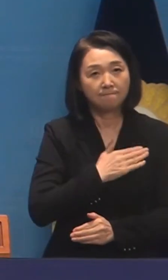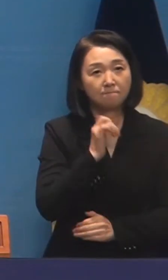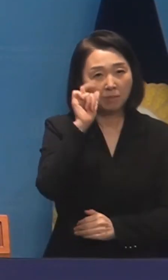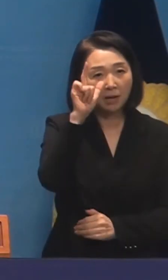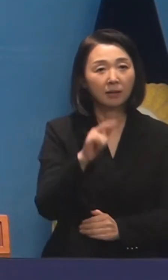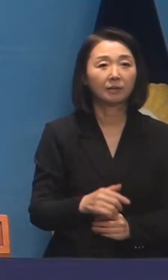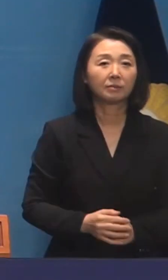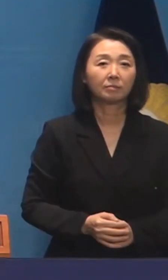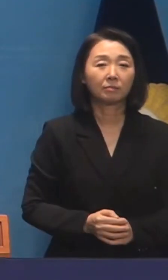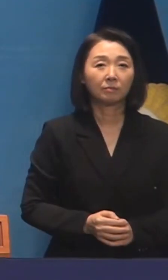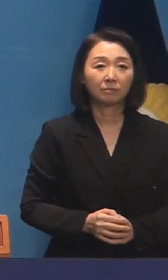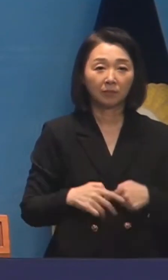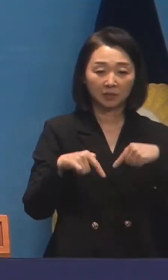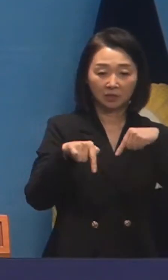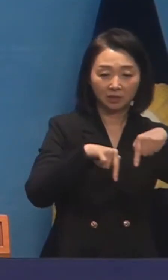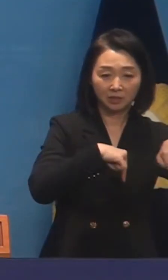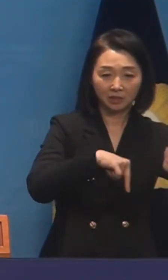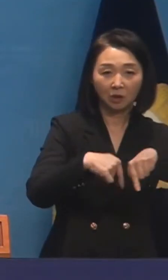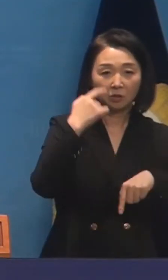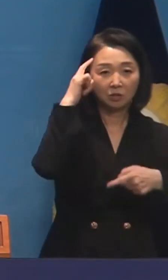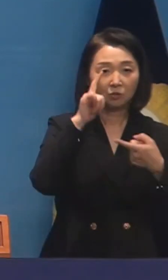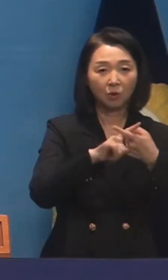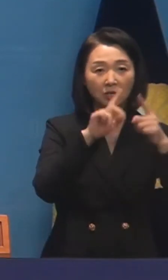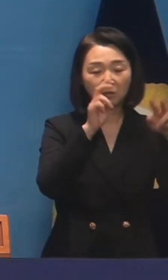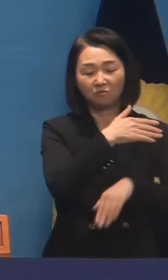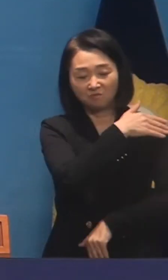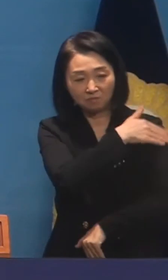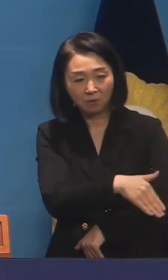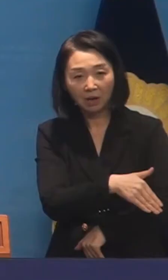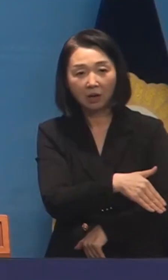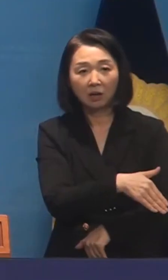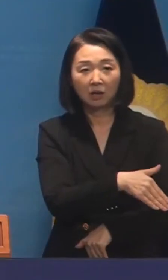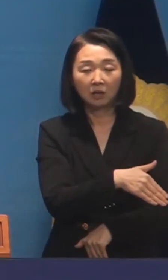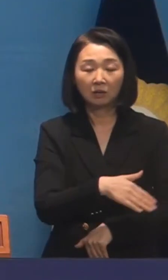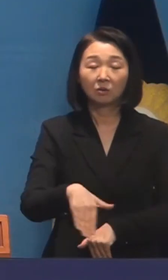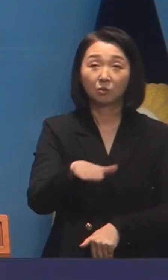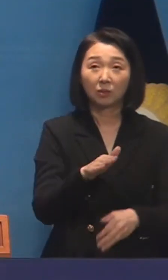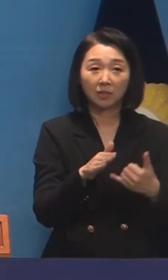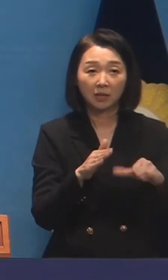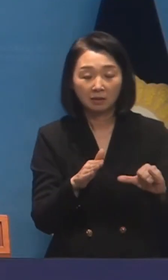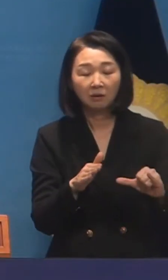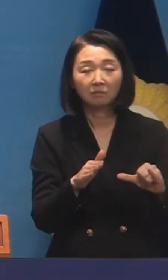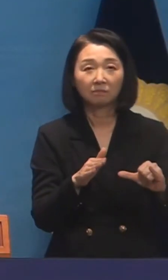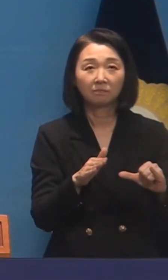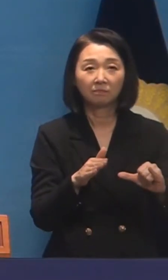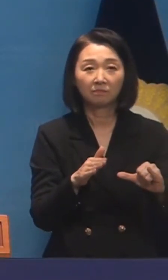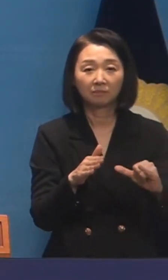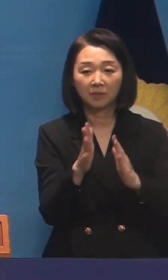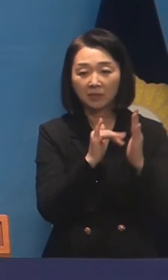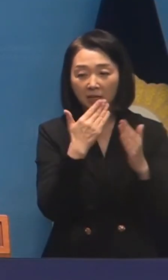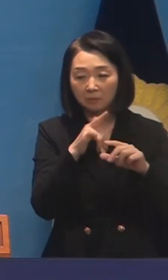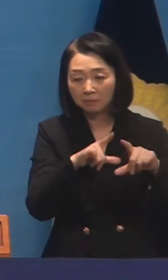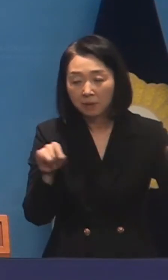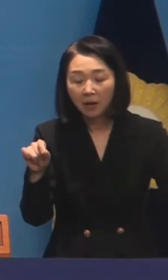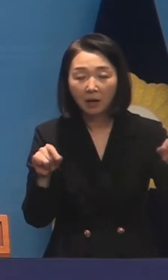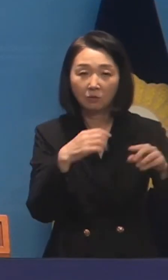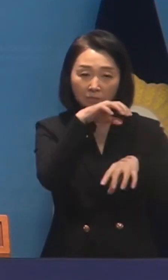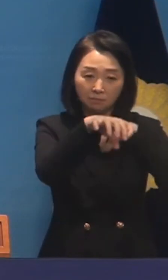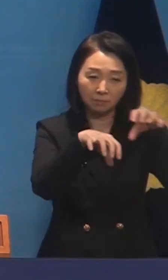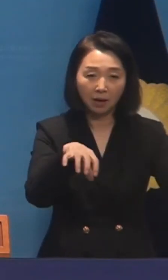되었습니다. 정치에 대한 무관심이 우리 아이의 가정의 식탁에, 우리